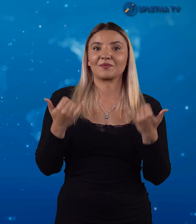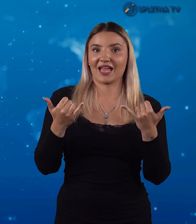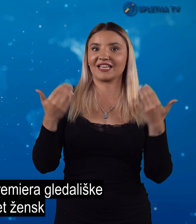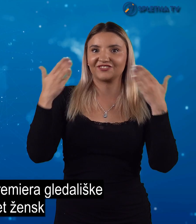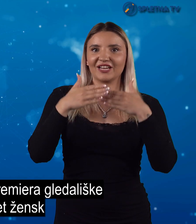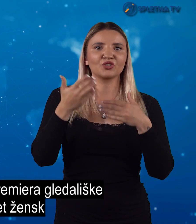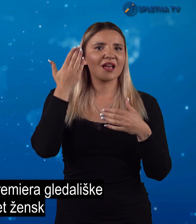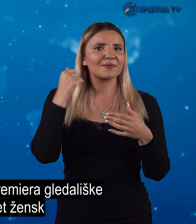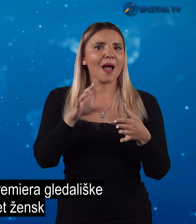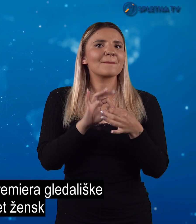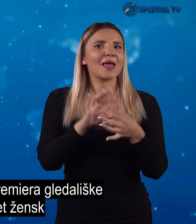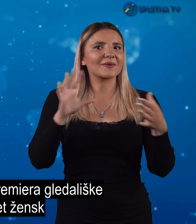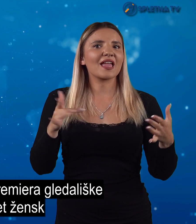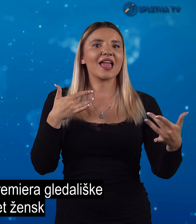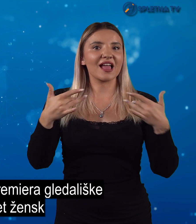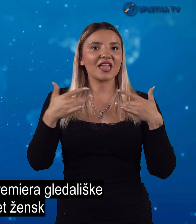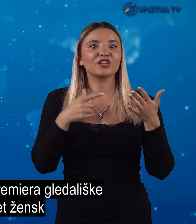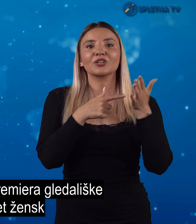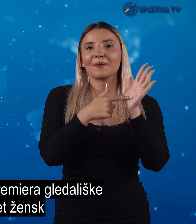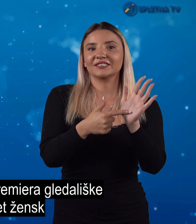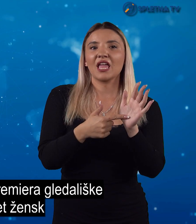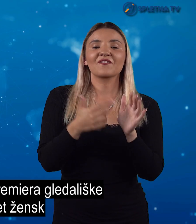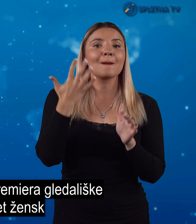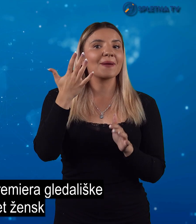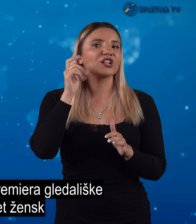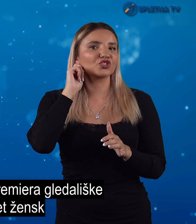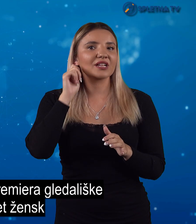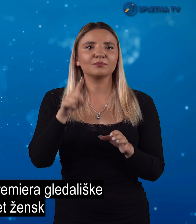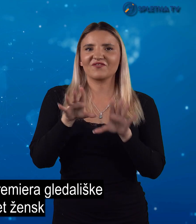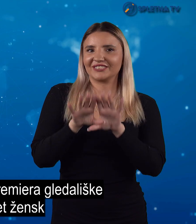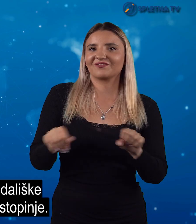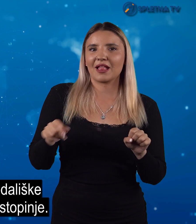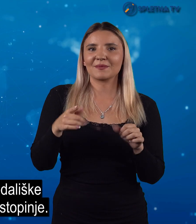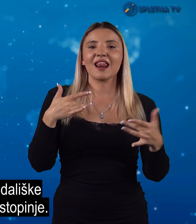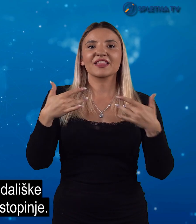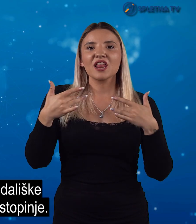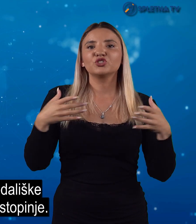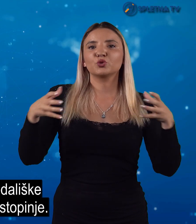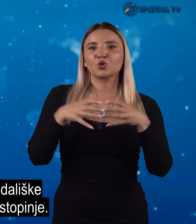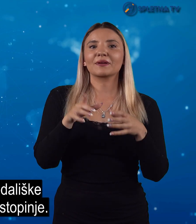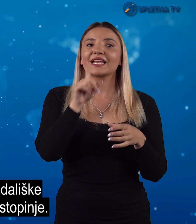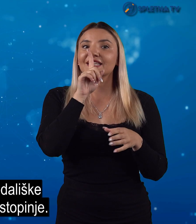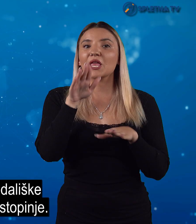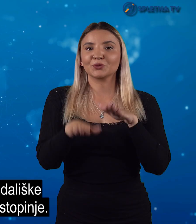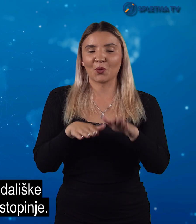Danes zvečer je bila premiera gledališke predstave 5 žensk v izvedbi gledališke skupine Tihe